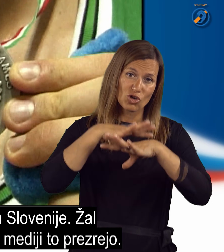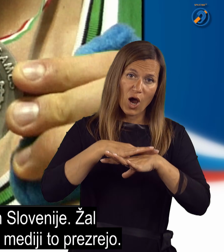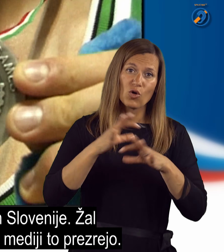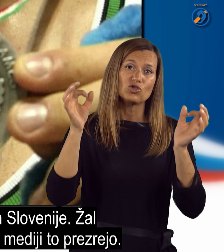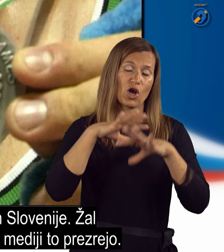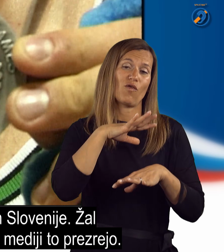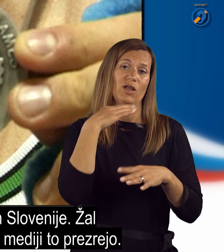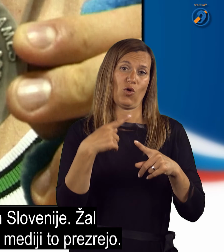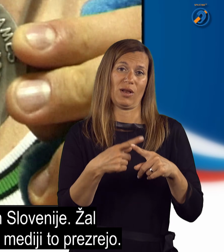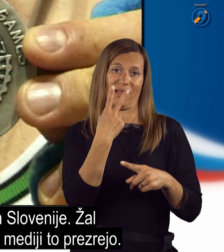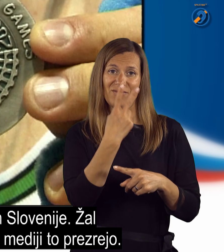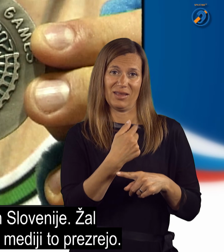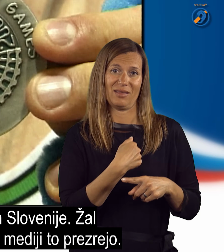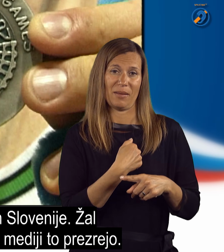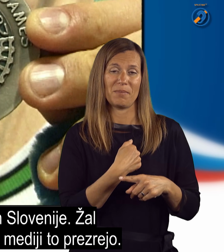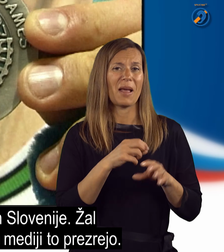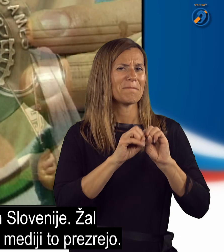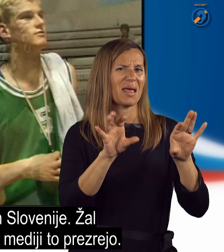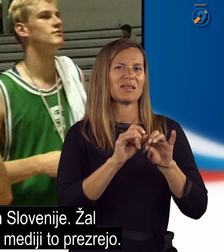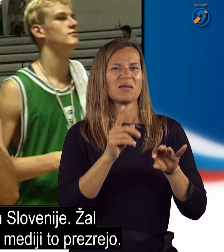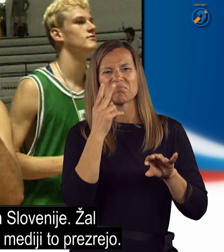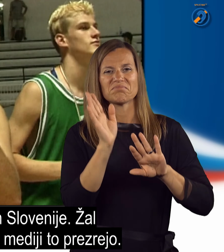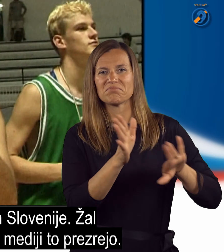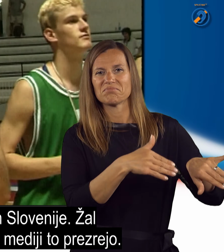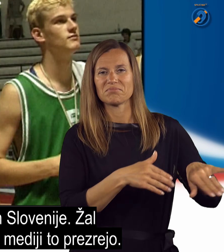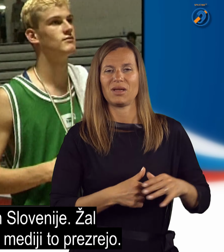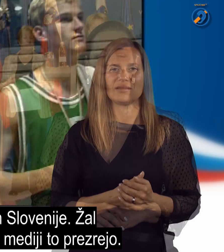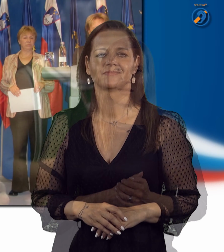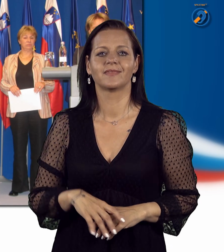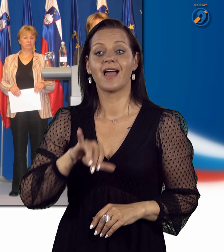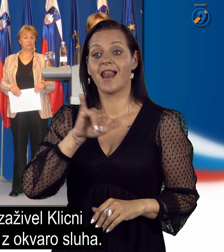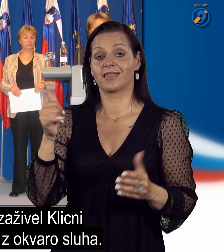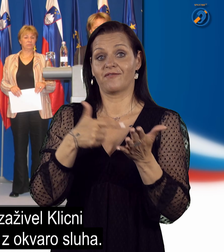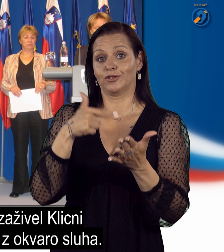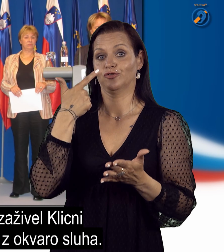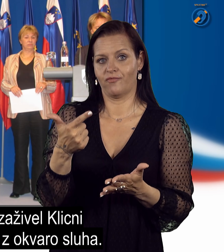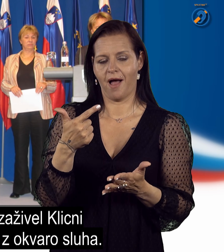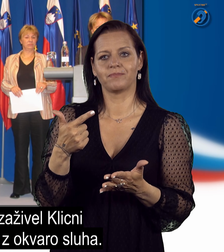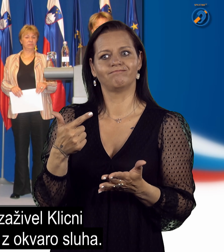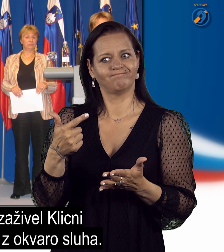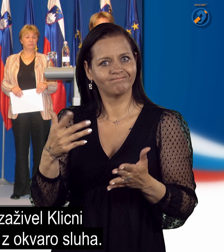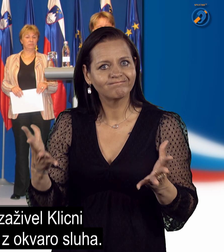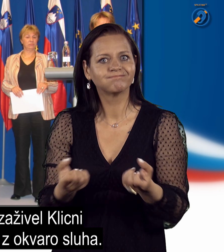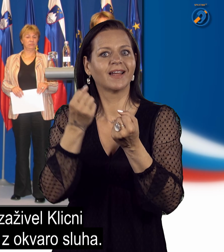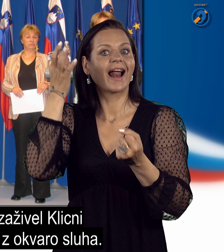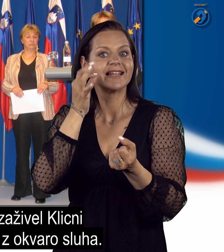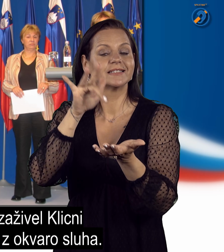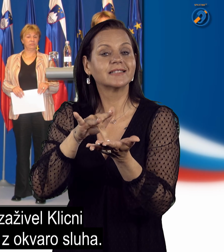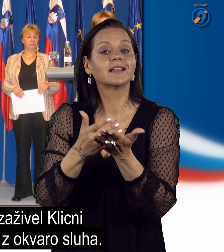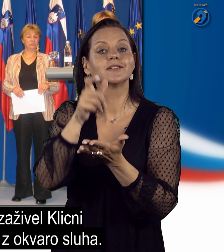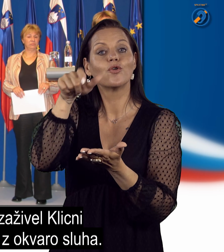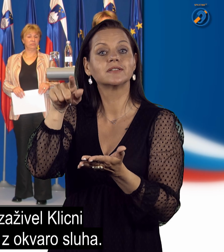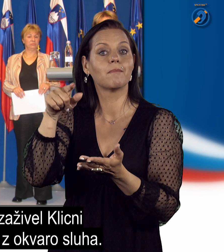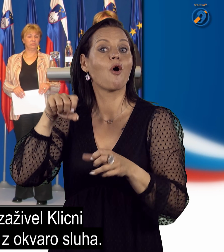Žal, velikokrat vidim, da mediji to prezrejo. Leta 2002 je zaživel klicni center